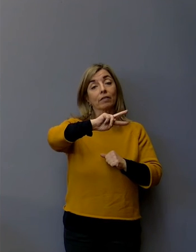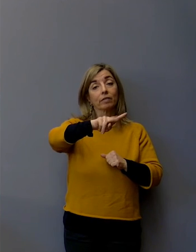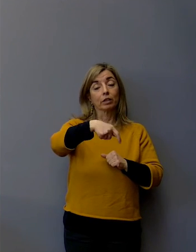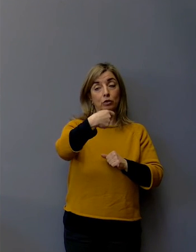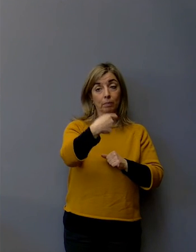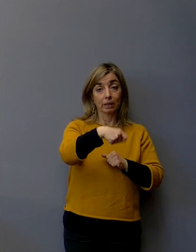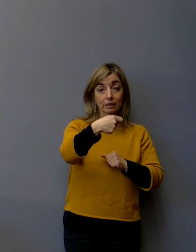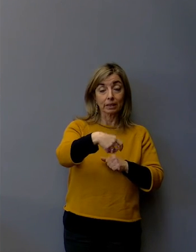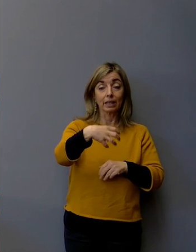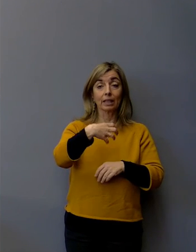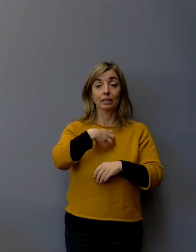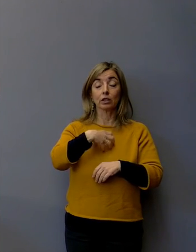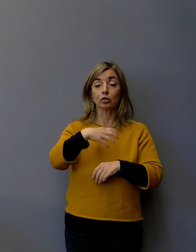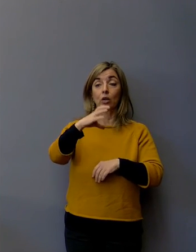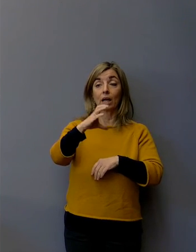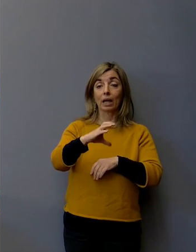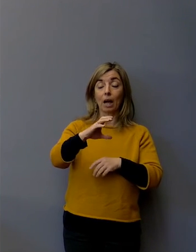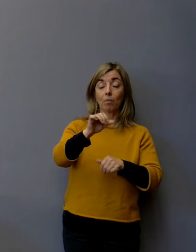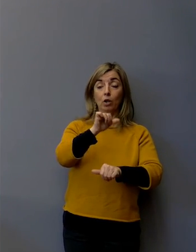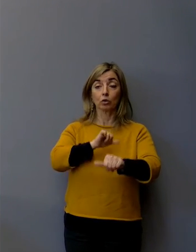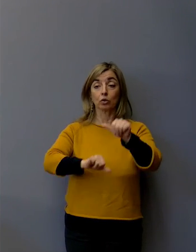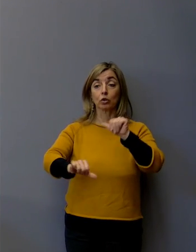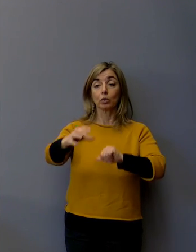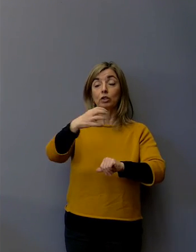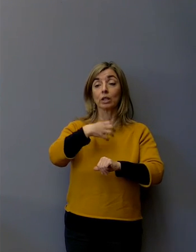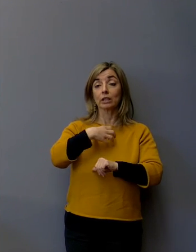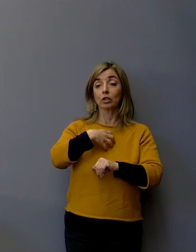la che sostituisce l'assessore grosso su documento